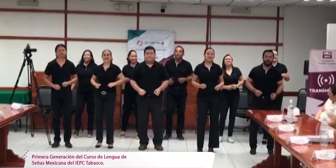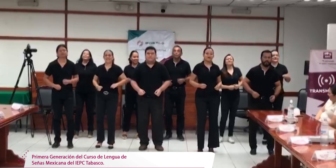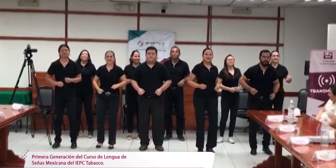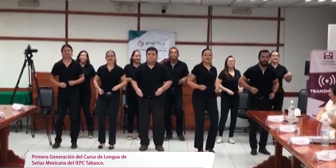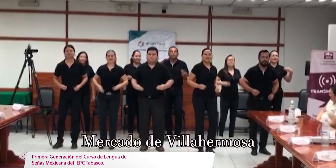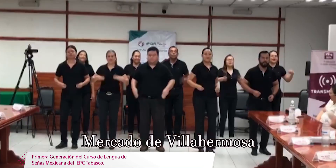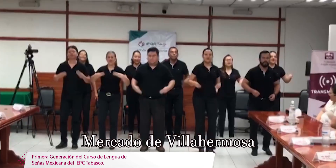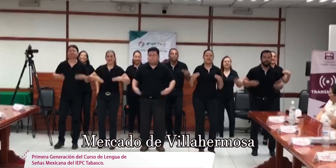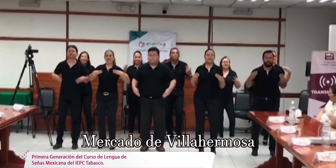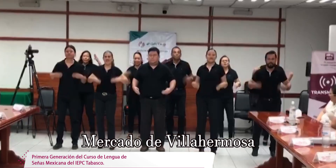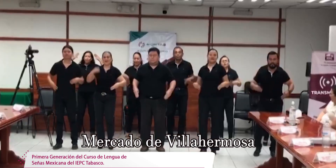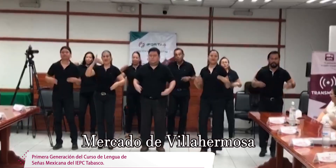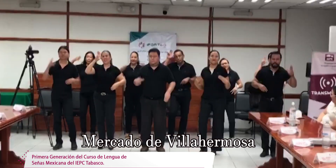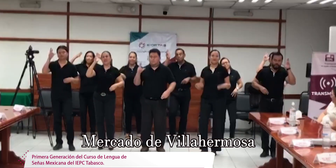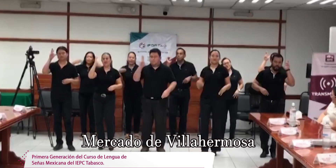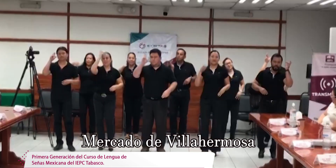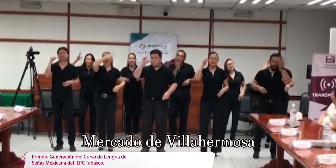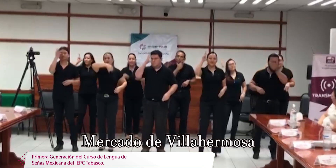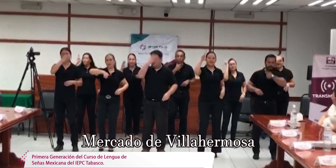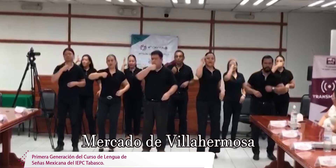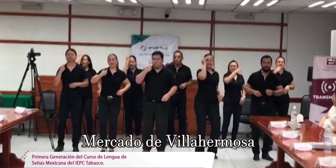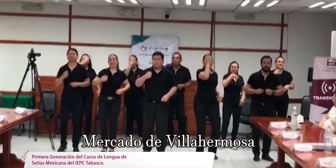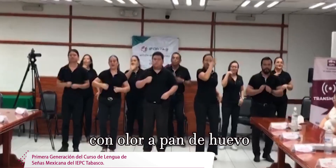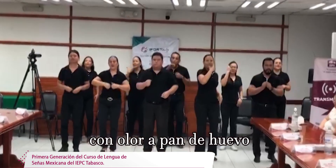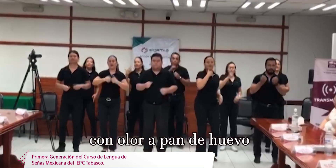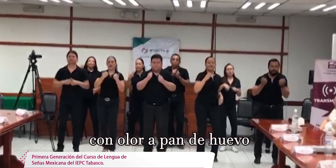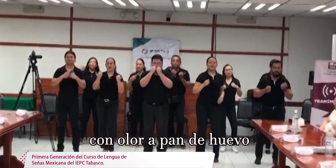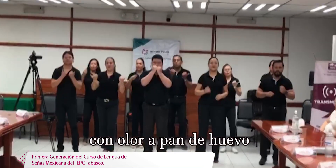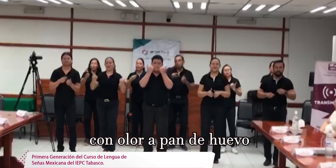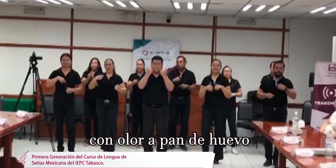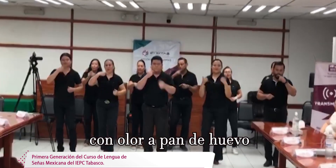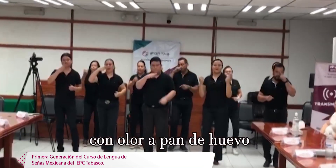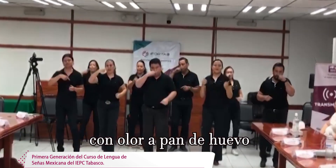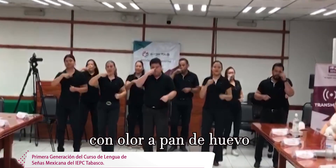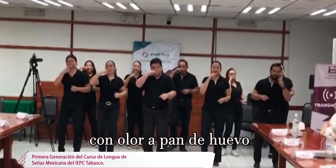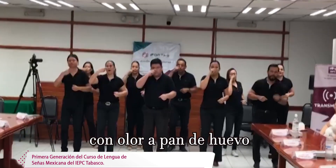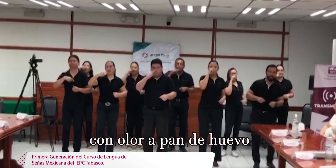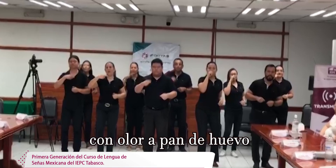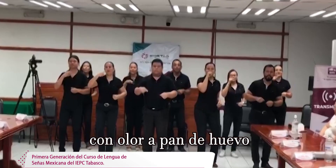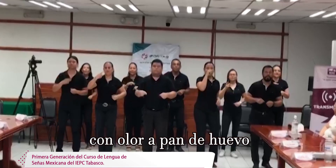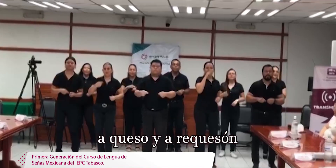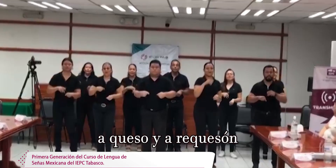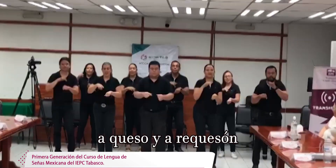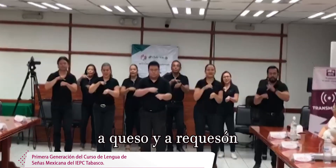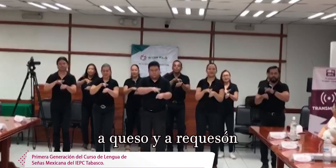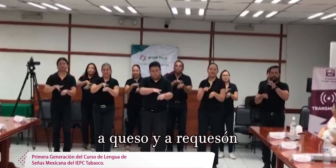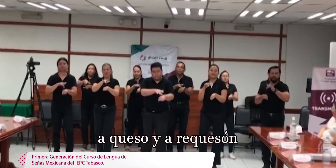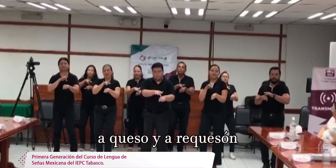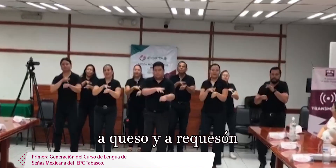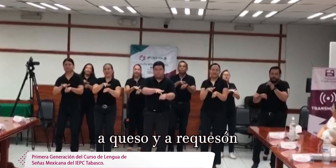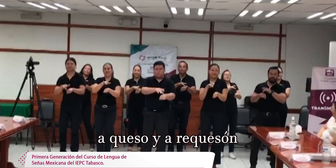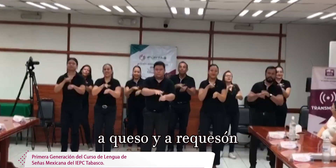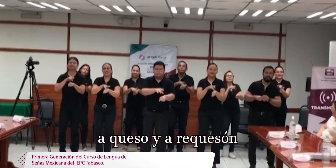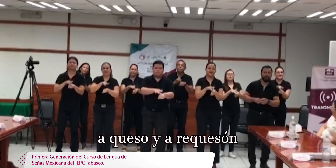Una persona sorda, cuando las manos se mueven, la belleza.